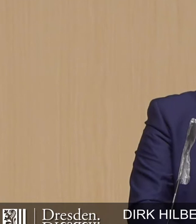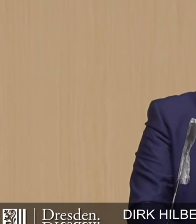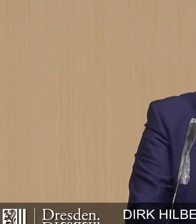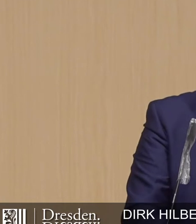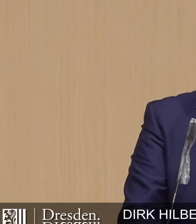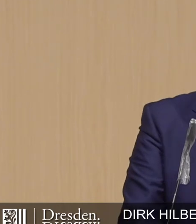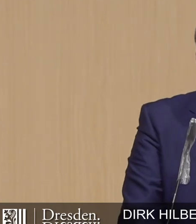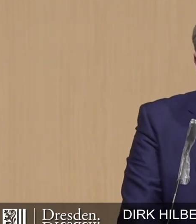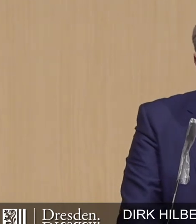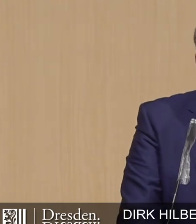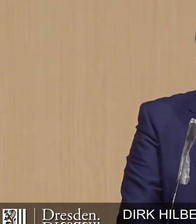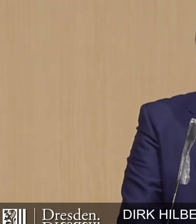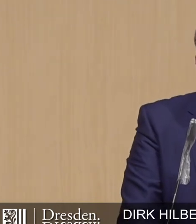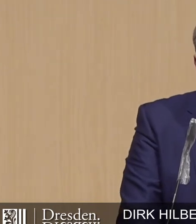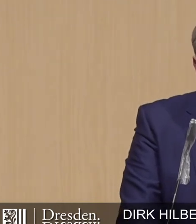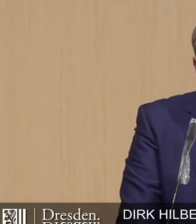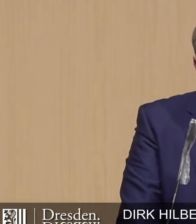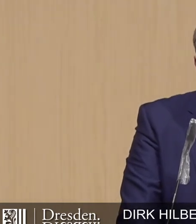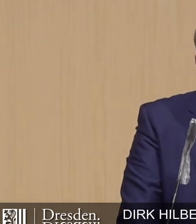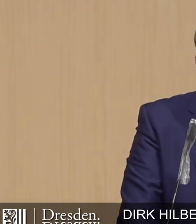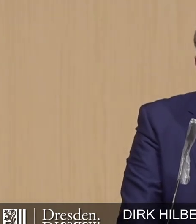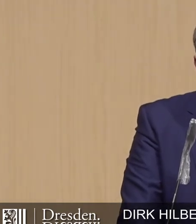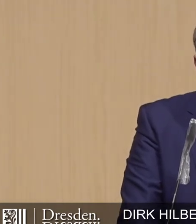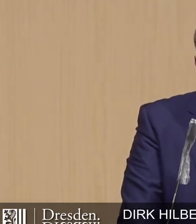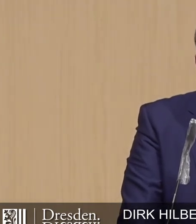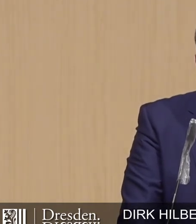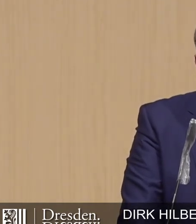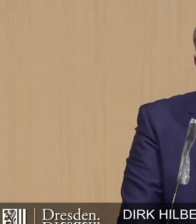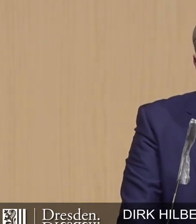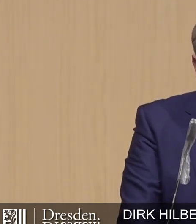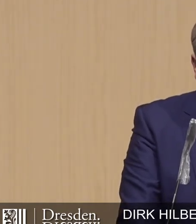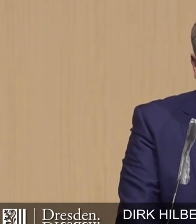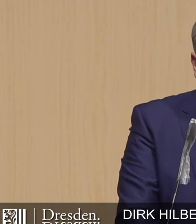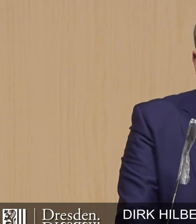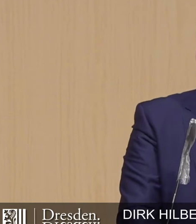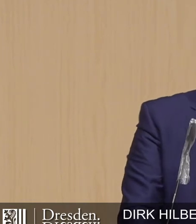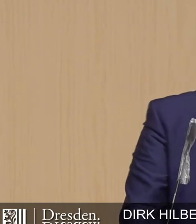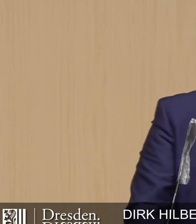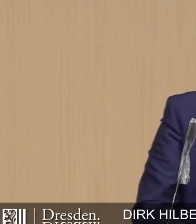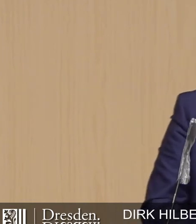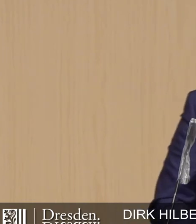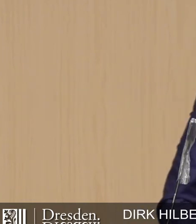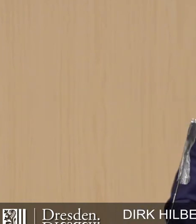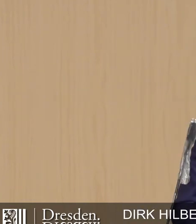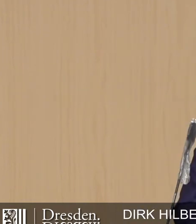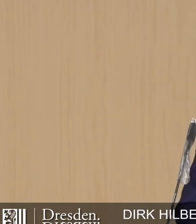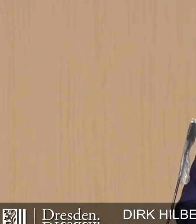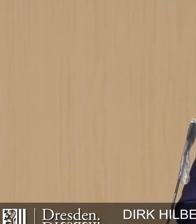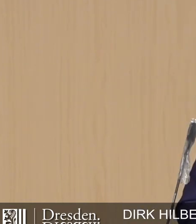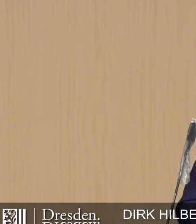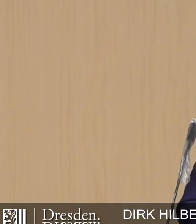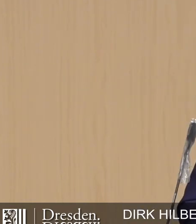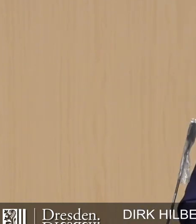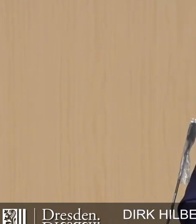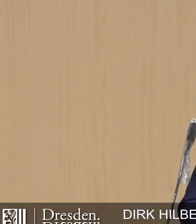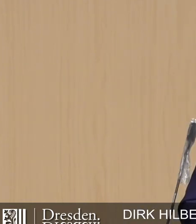der Transaktion einmalig für die städtische Seite zur Verfügung stehen, für ein Innovationsbudget